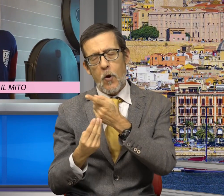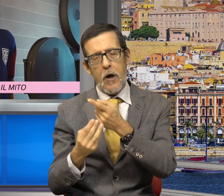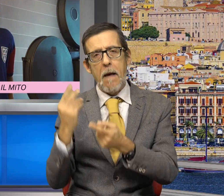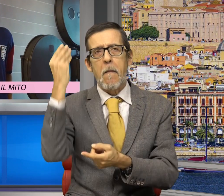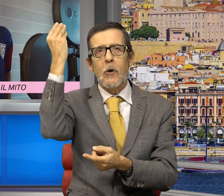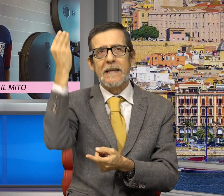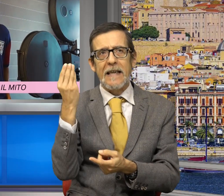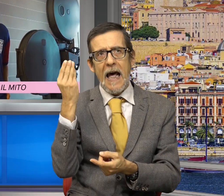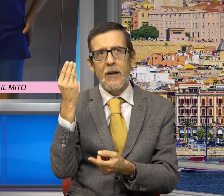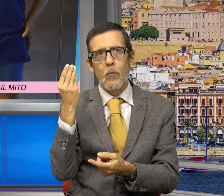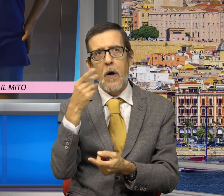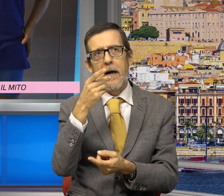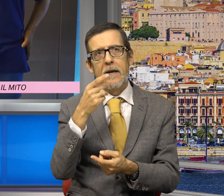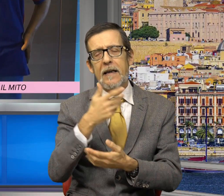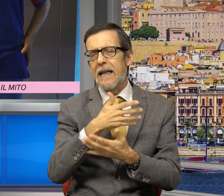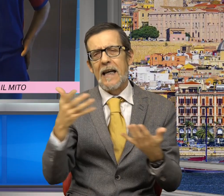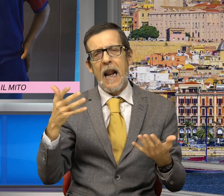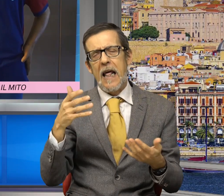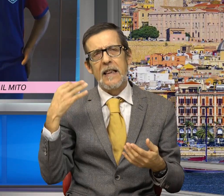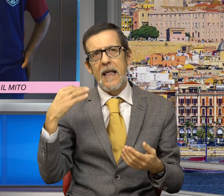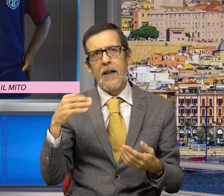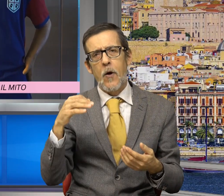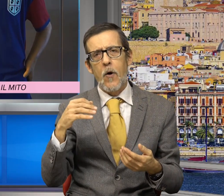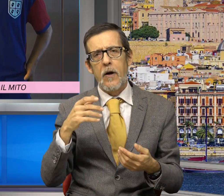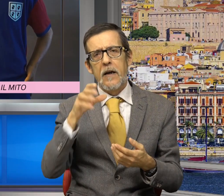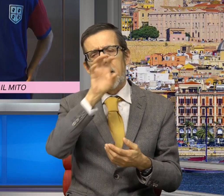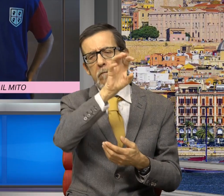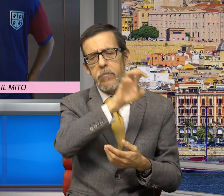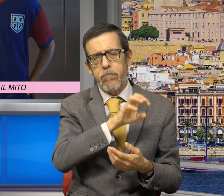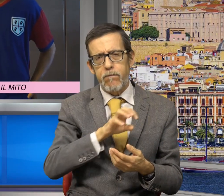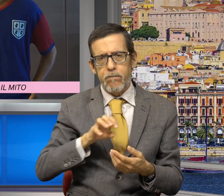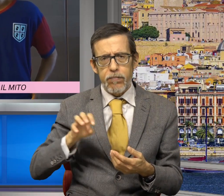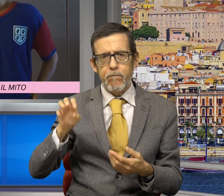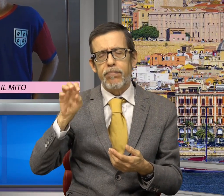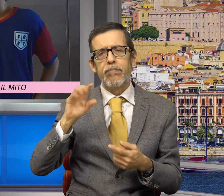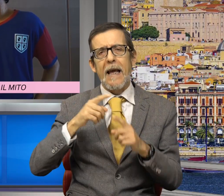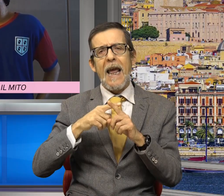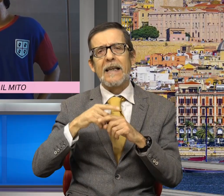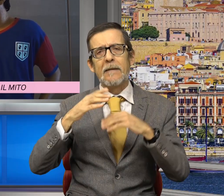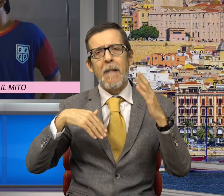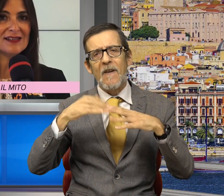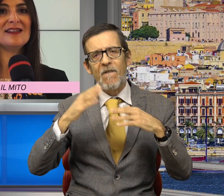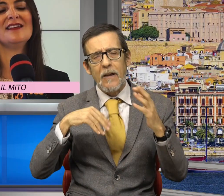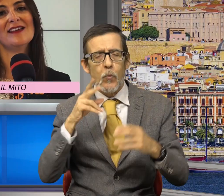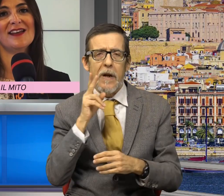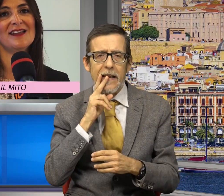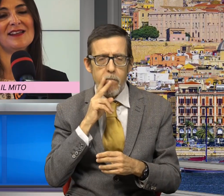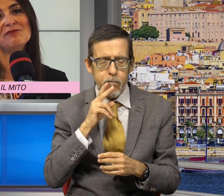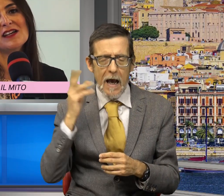seguite un po' tutti gli eventi che saranno in giro per la città, dall'Ossigeno all'ex manifattura tabacchi, perché sono davvero tanti e